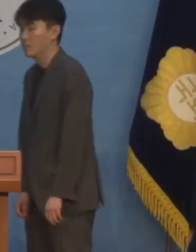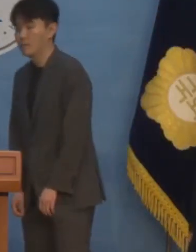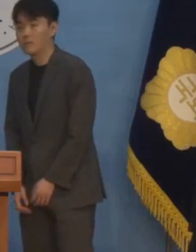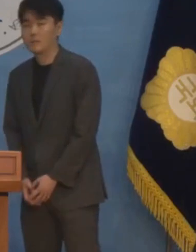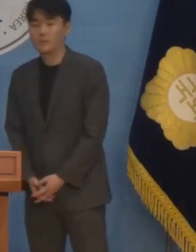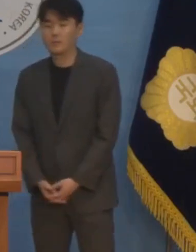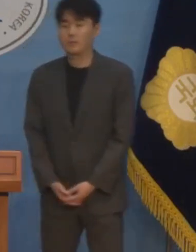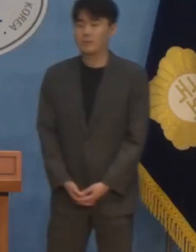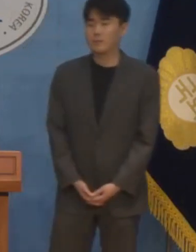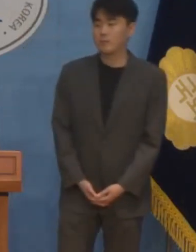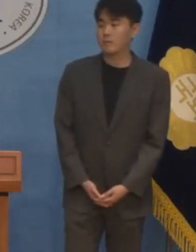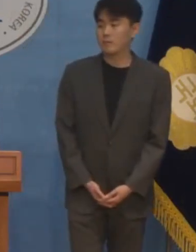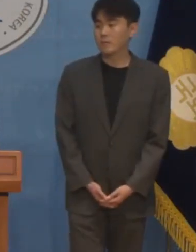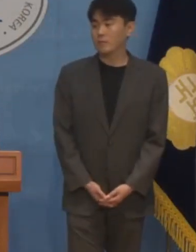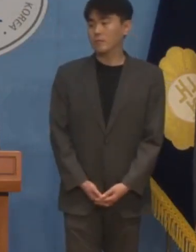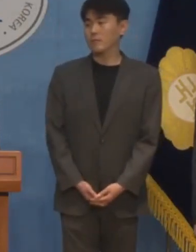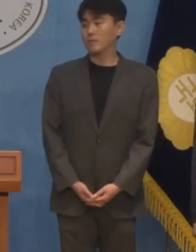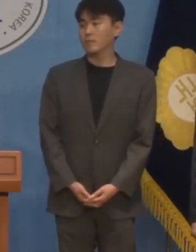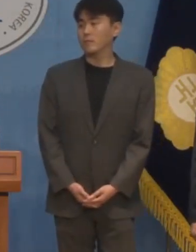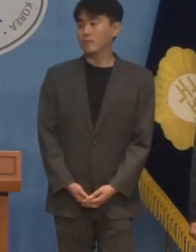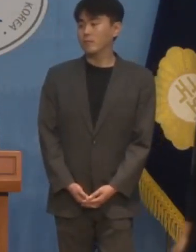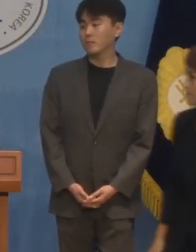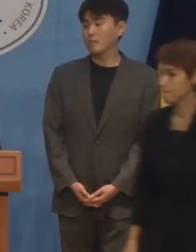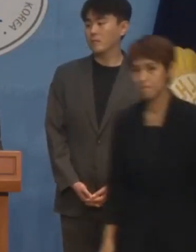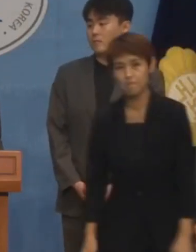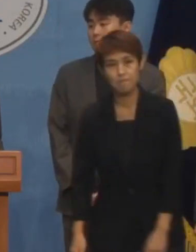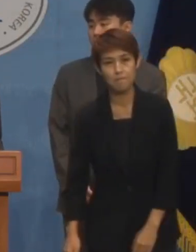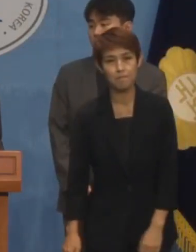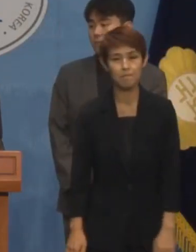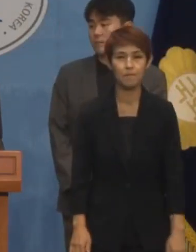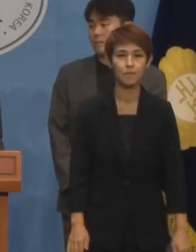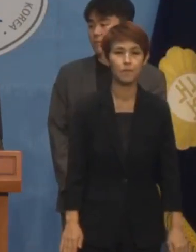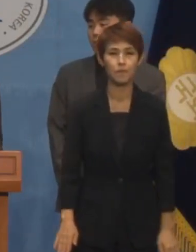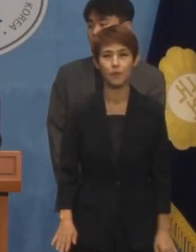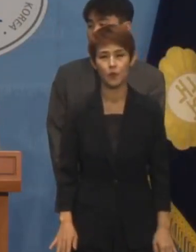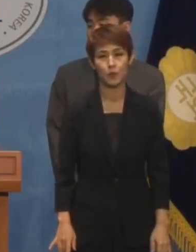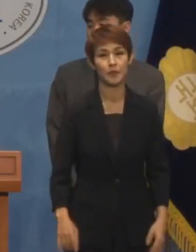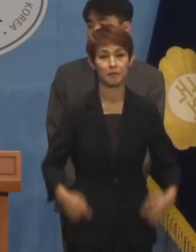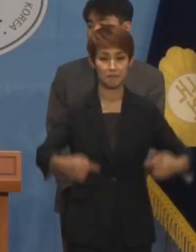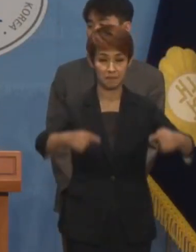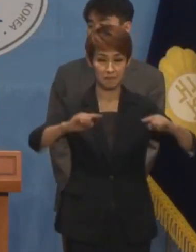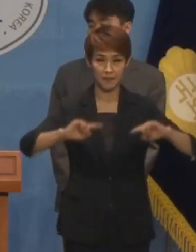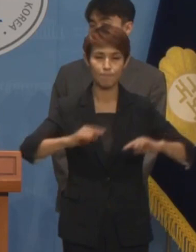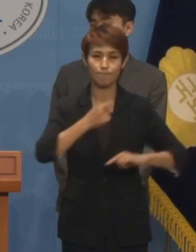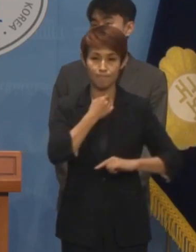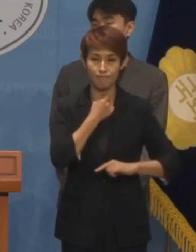참고로 지금 뜻을 같이 하는 당협위원장 명단이